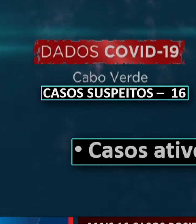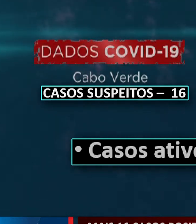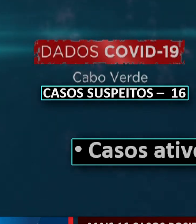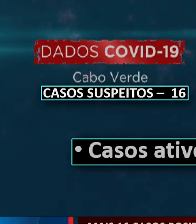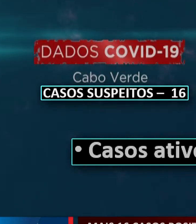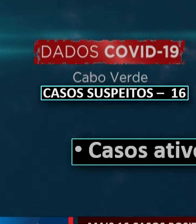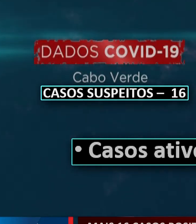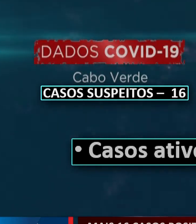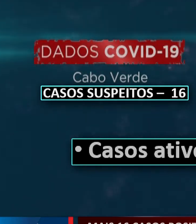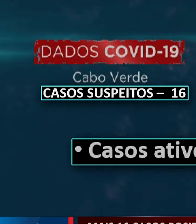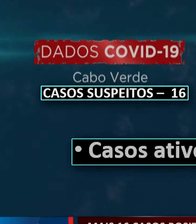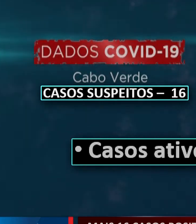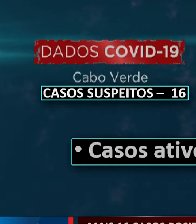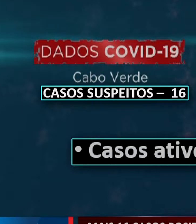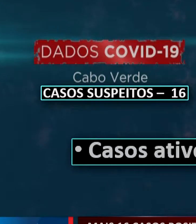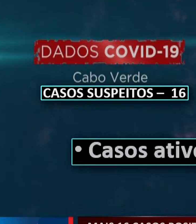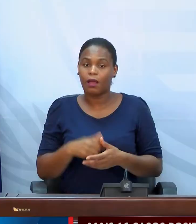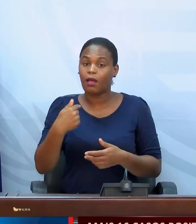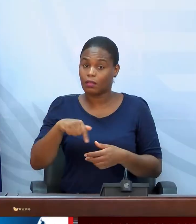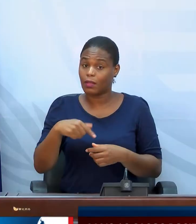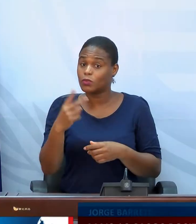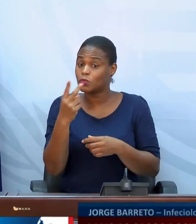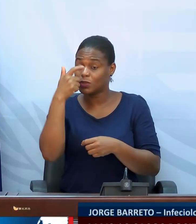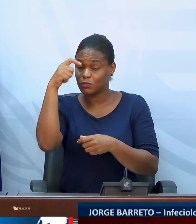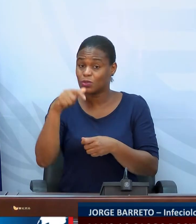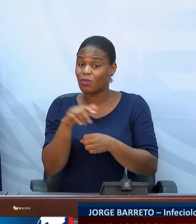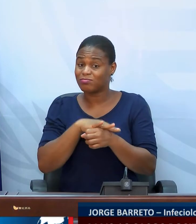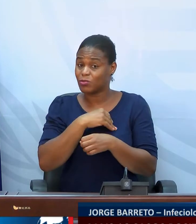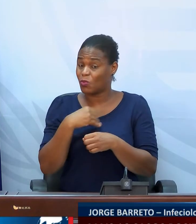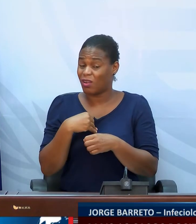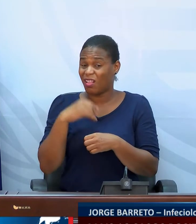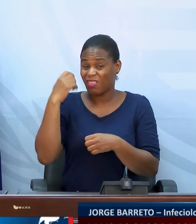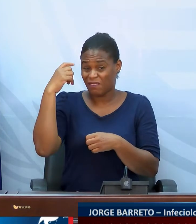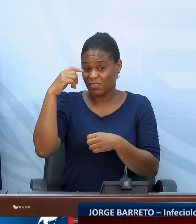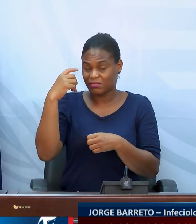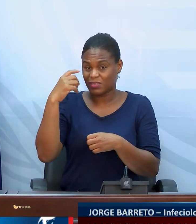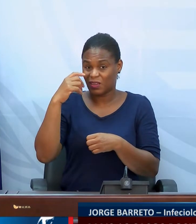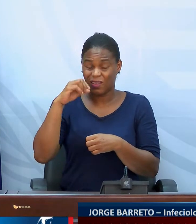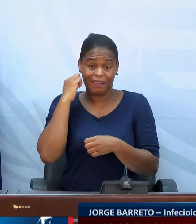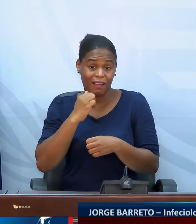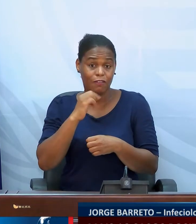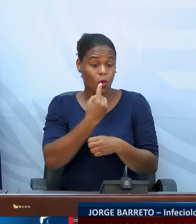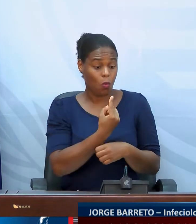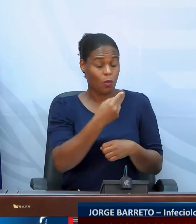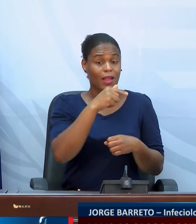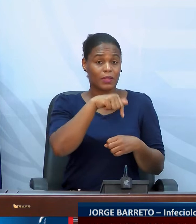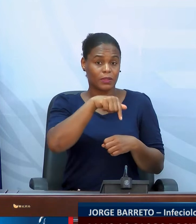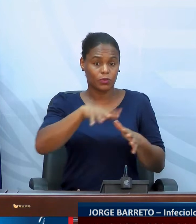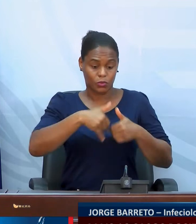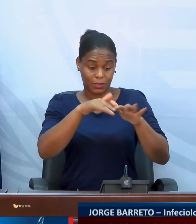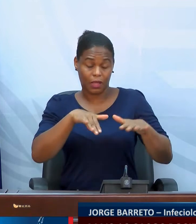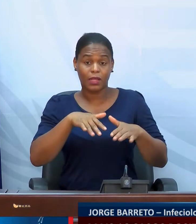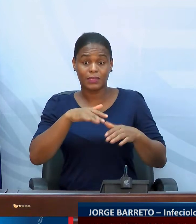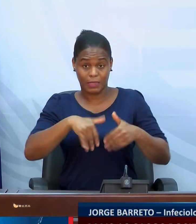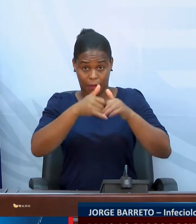inspiram maiores cuidados nós temos duas pessoas em estado crítico uma delas está no hospital doutor agostinho neto aqui na cidade na praia